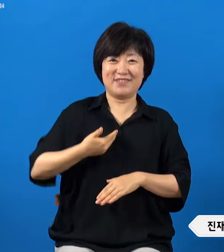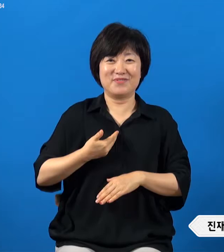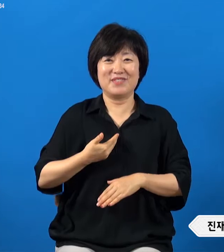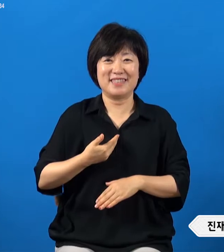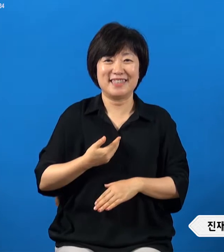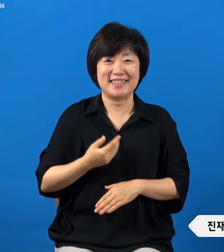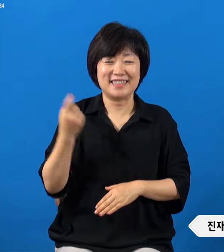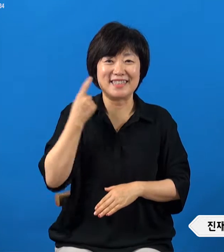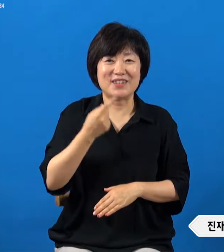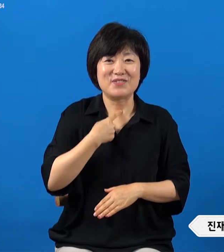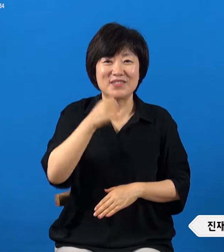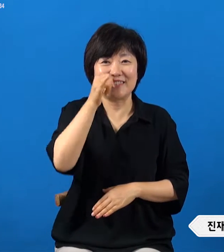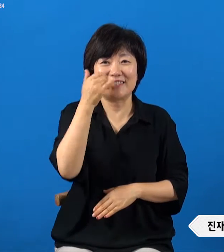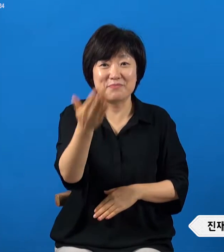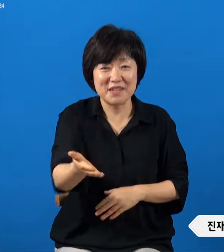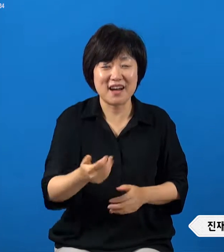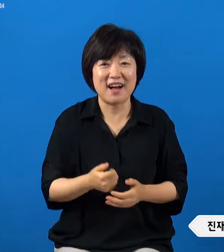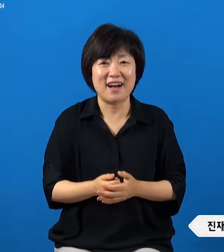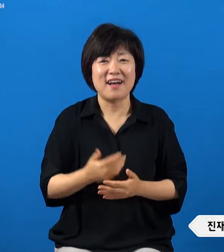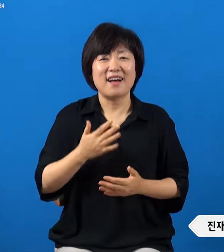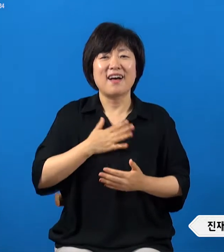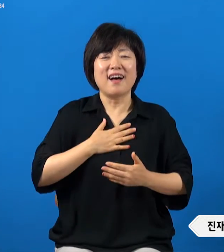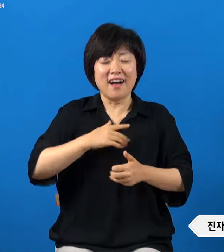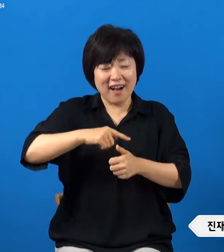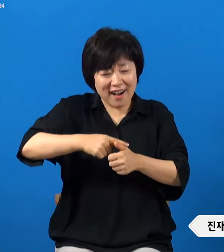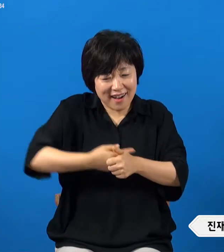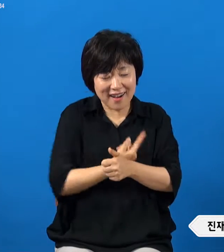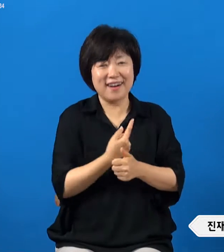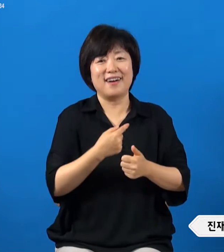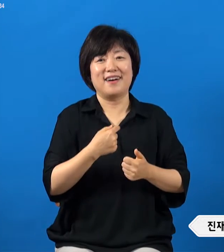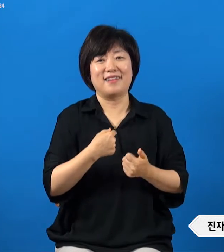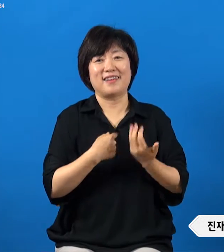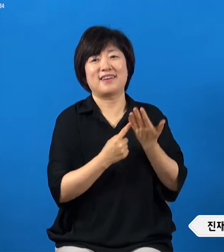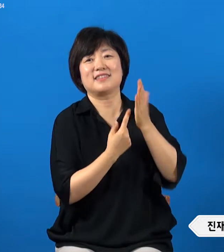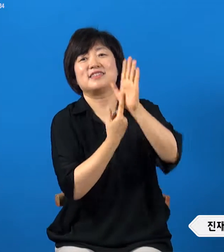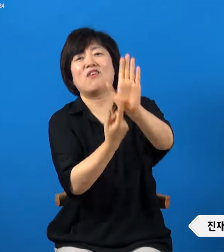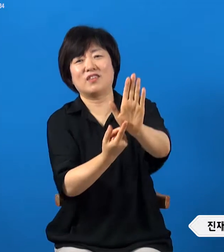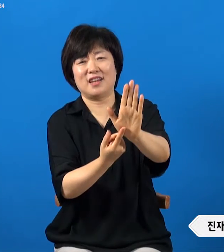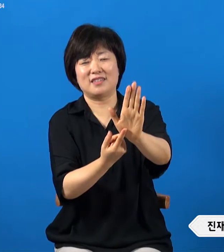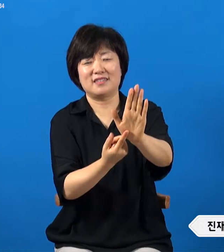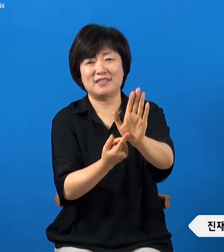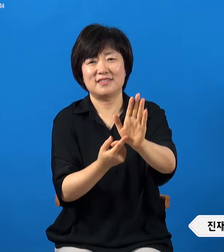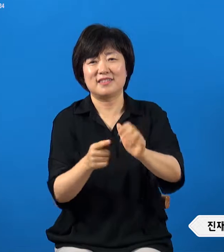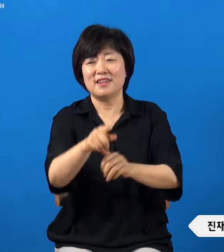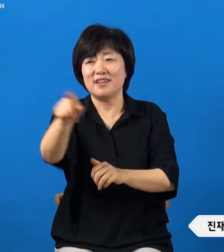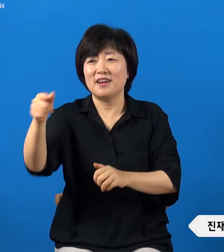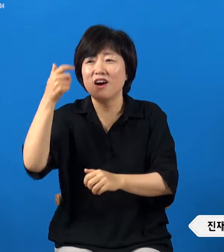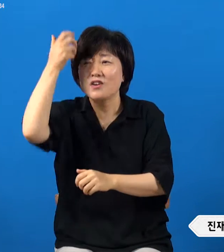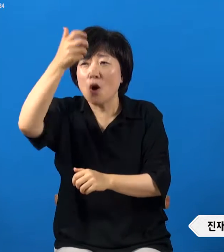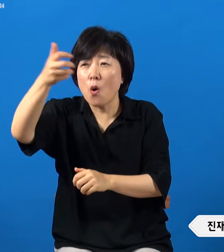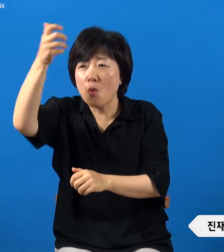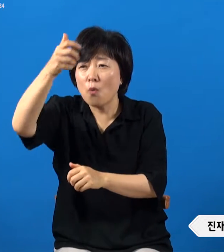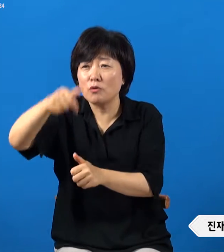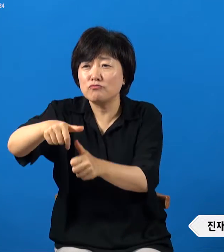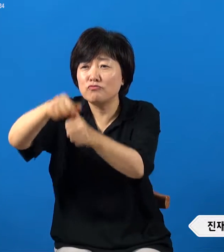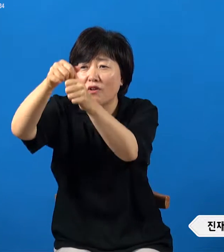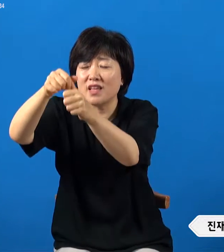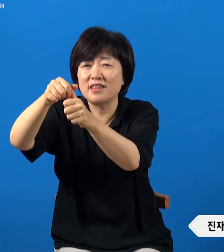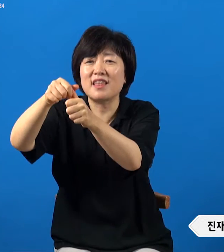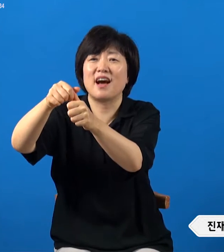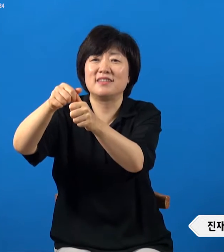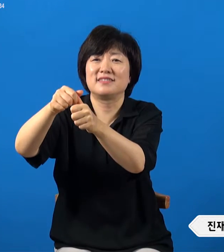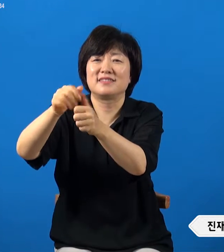복음의 기쁨이 있습니다. 구령의 열정이 있습니다. 하나님의 기적이